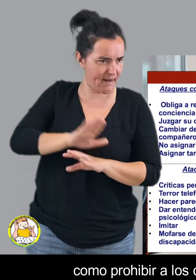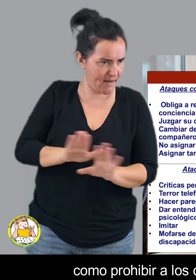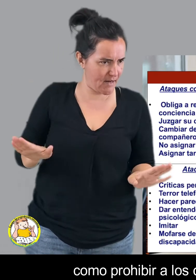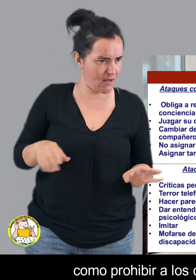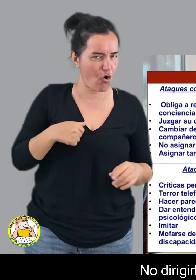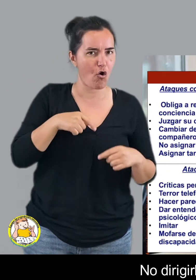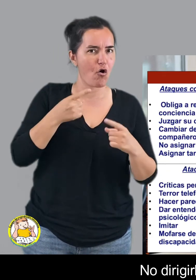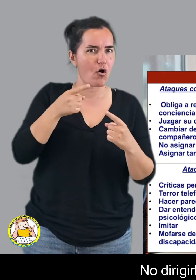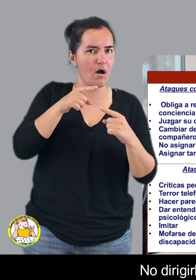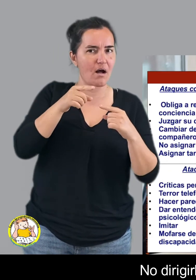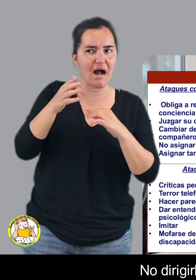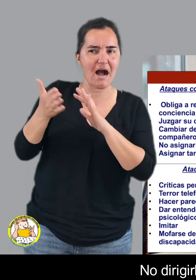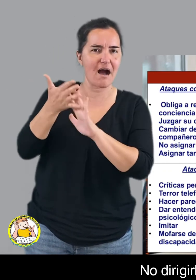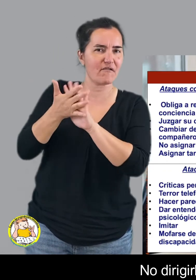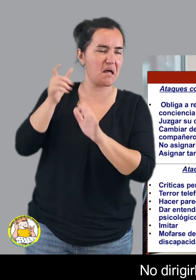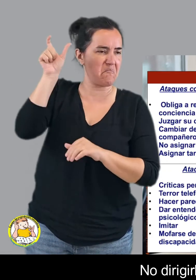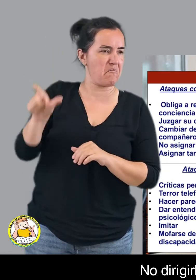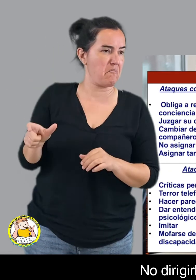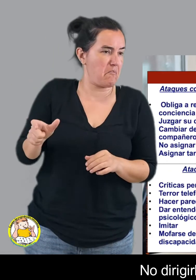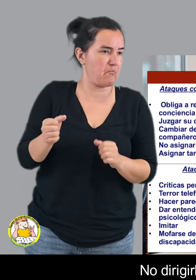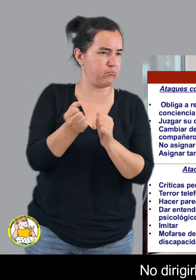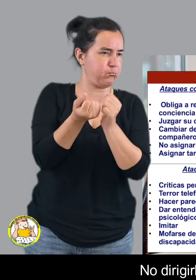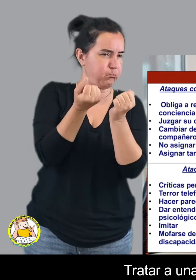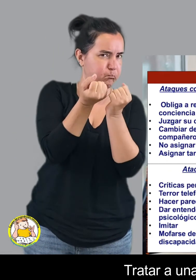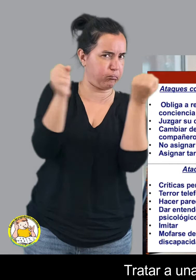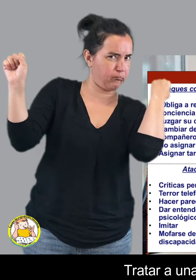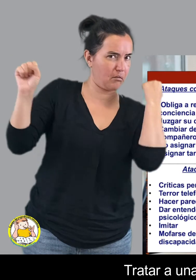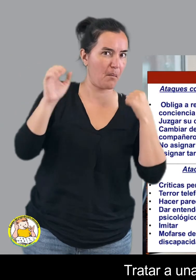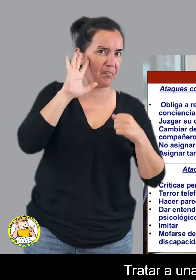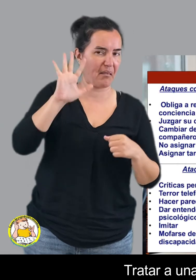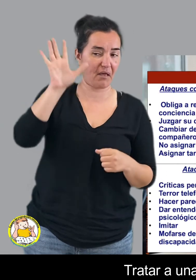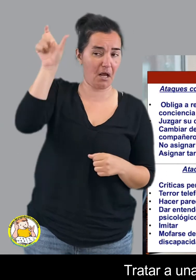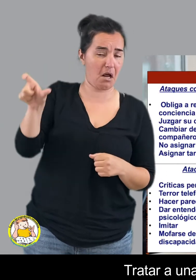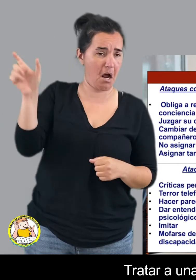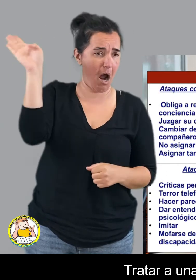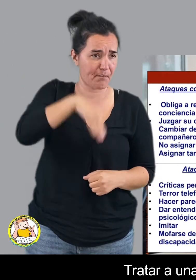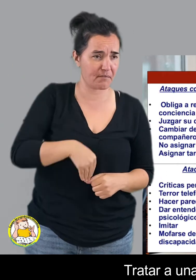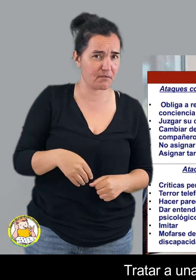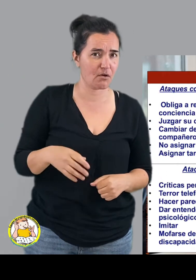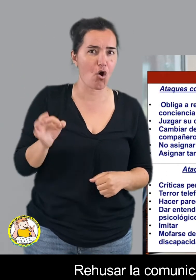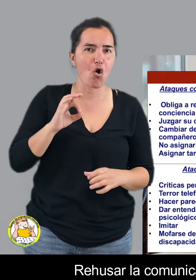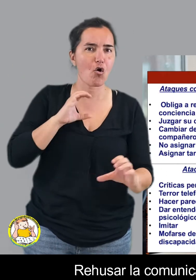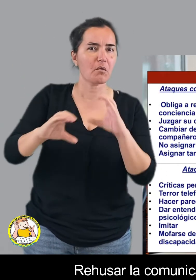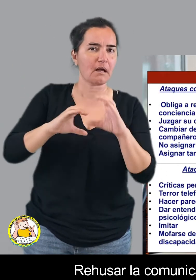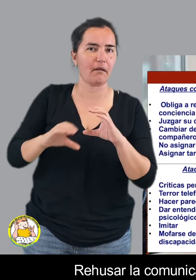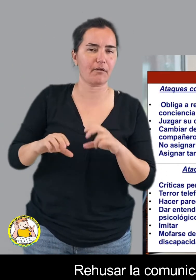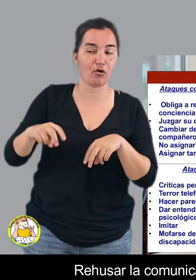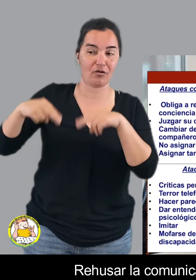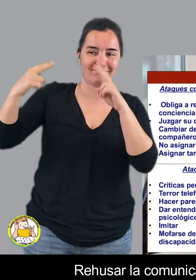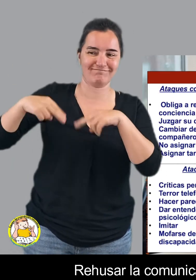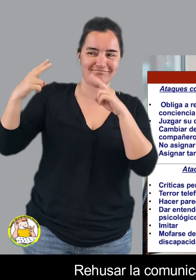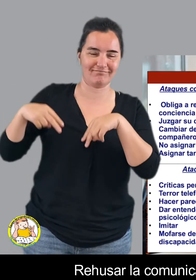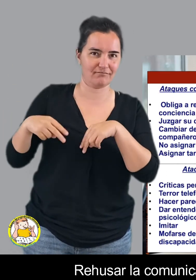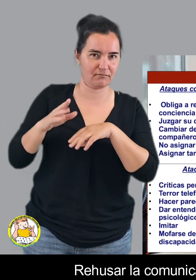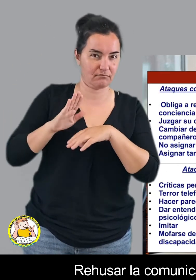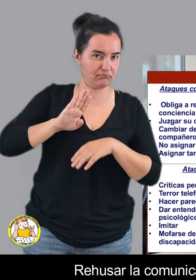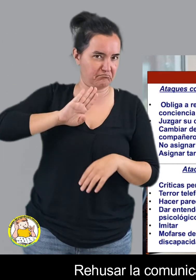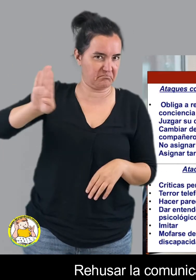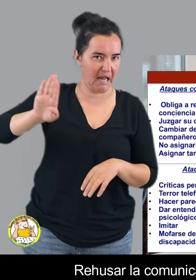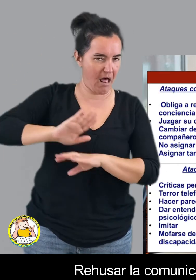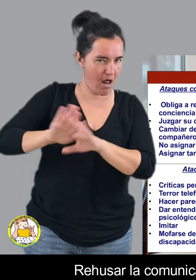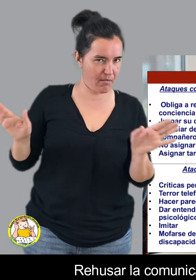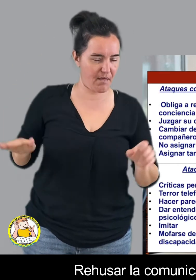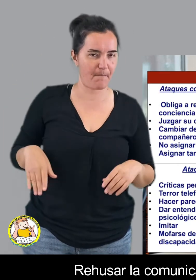hablen con la víctima, no dirigirle la palabra a una persona, tratar a una persona como si no existiera, rehusar la comunicación a través